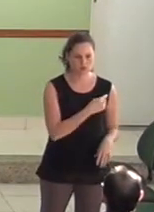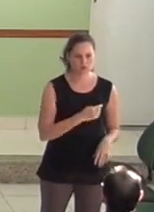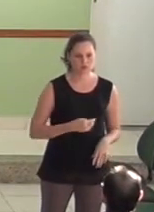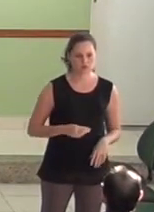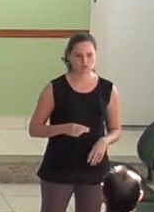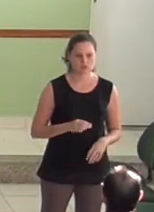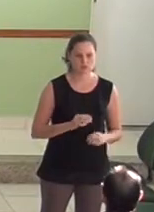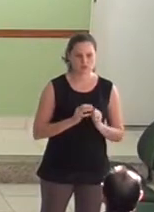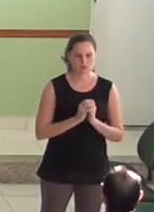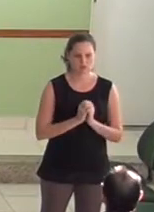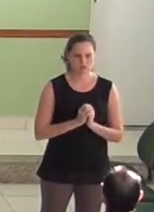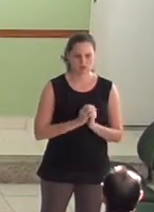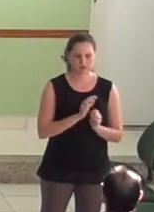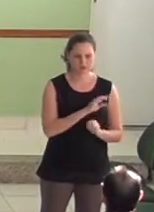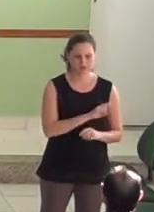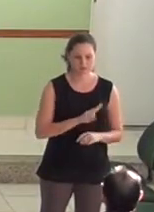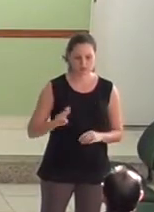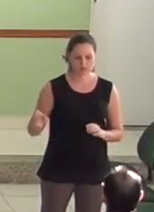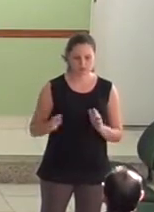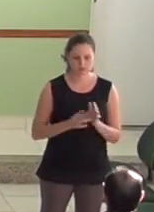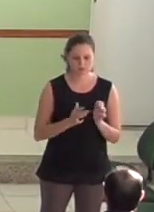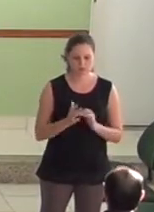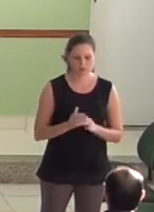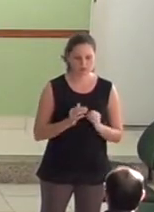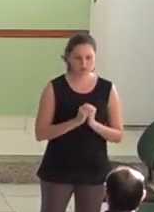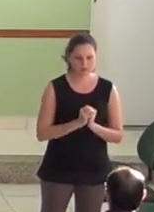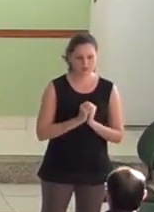e agradecendo, Senhor.